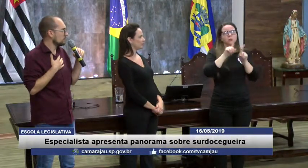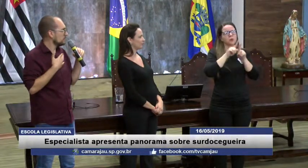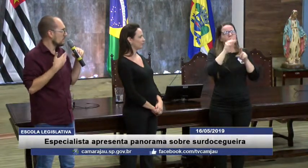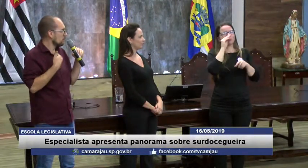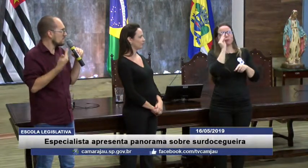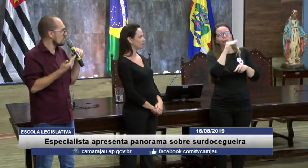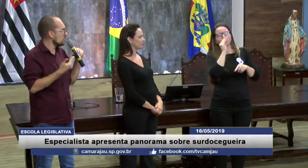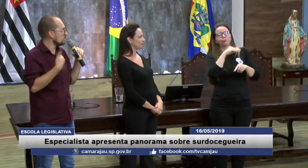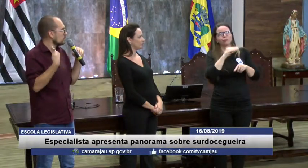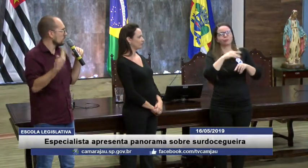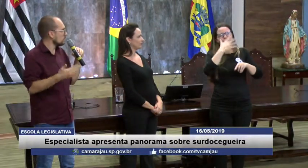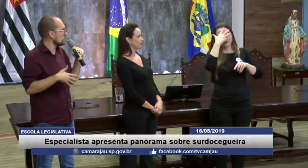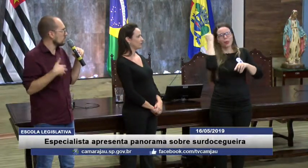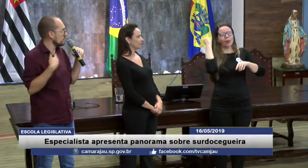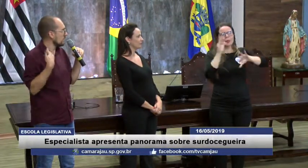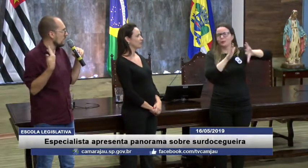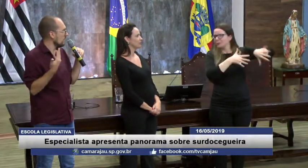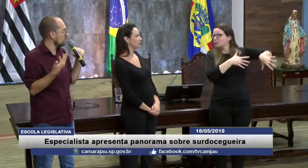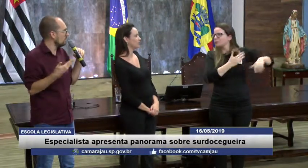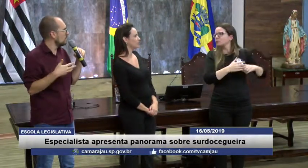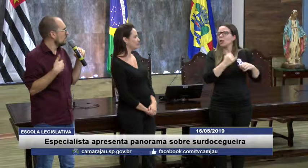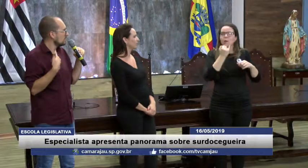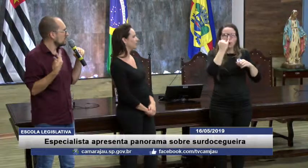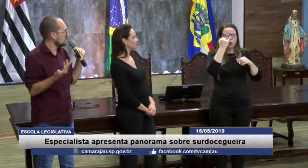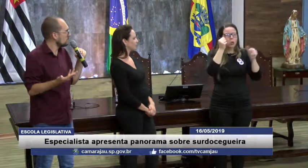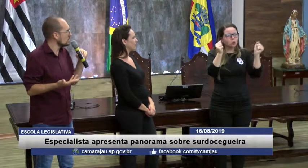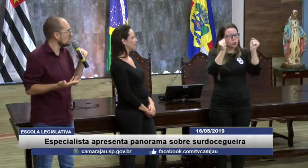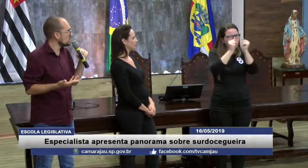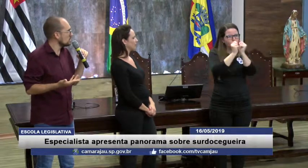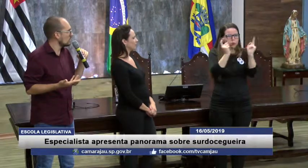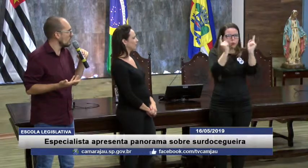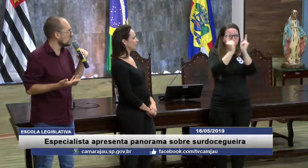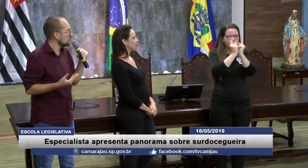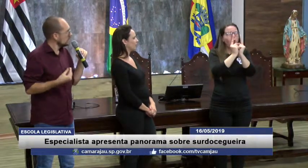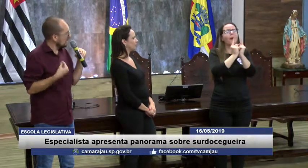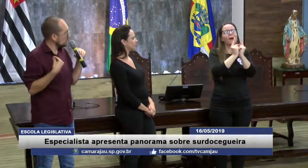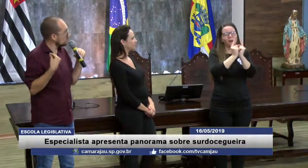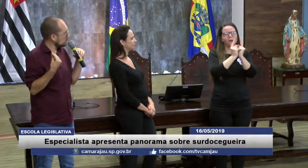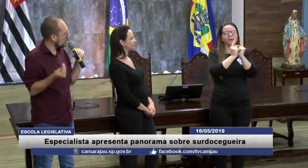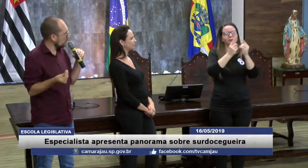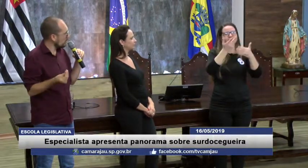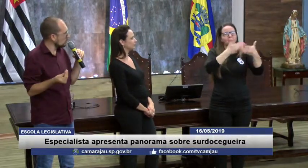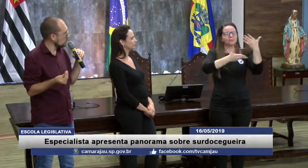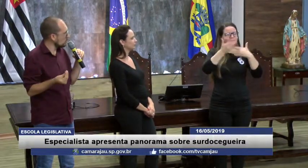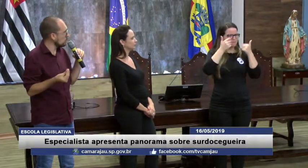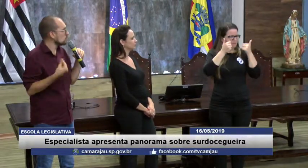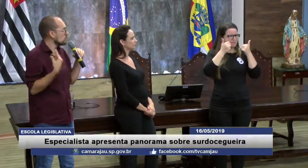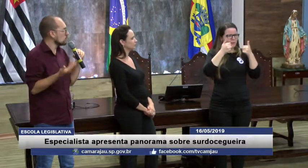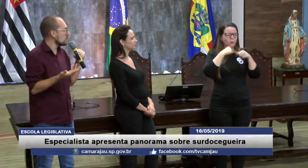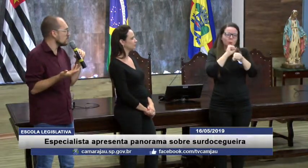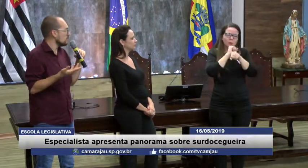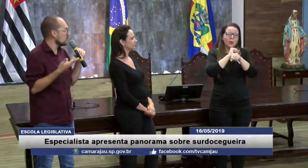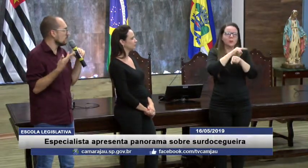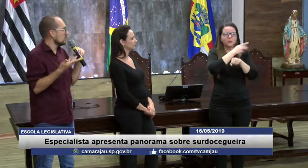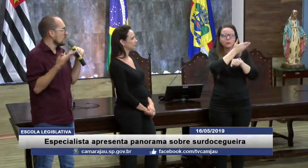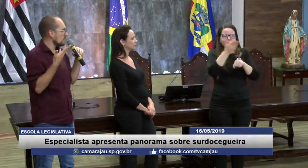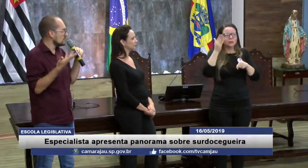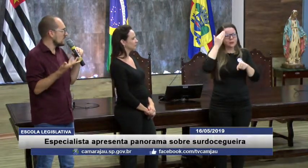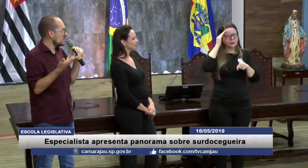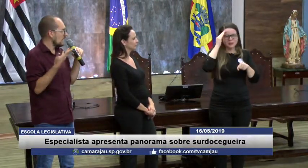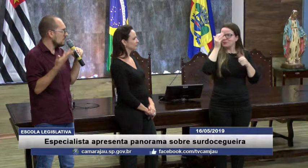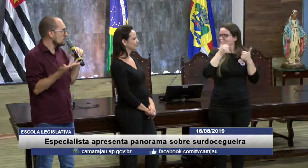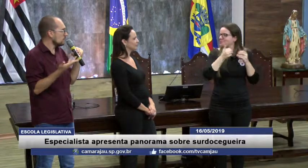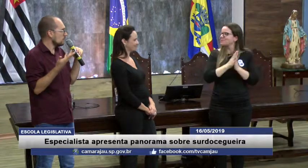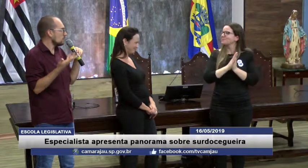porque eu passei por isso, muitas pessoas acabavam me deixando, às vezes, de lado, às vezes propriamente surdos por desconhecimento,